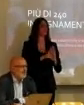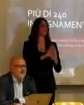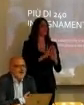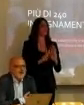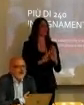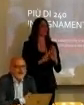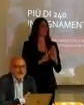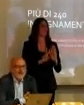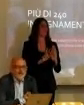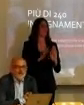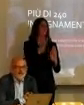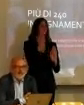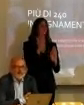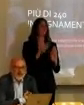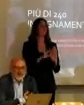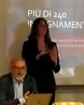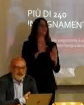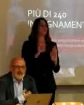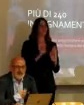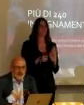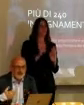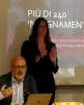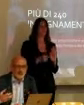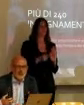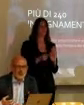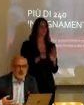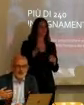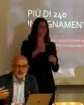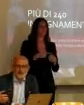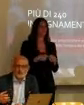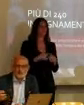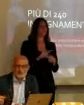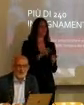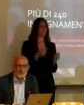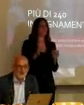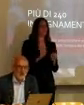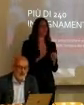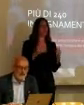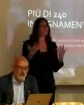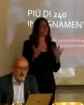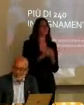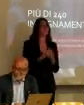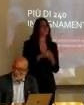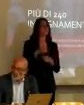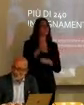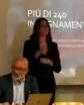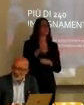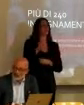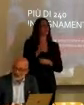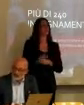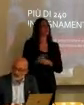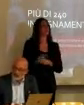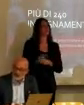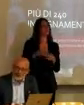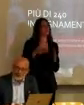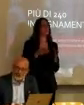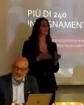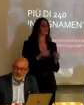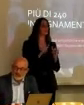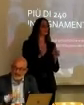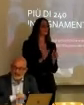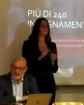più e sceglierete anche con i tutor il vostro percorso formativo. Una